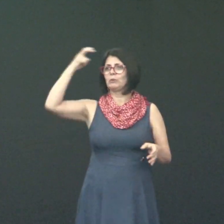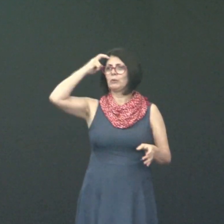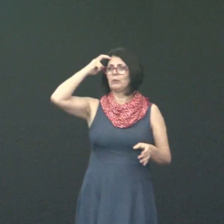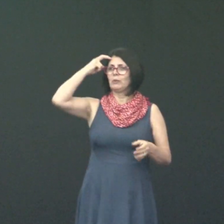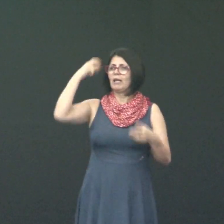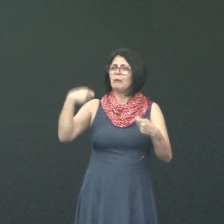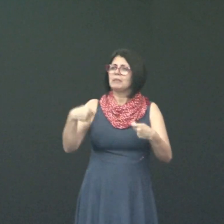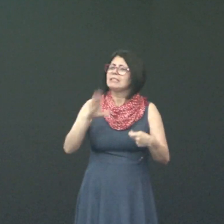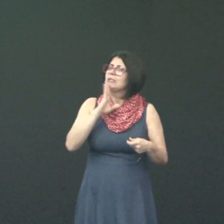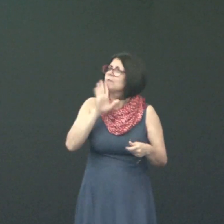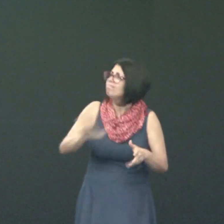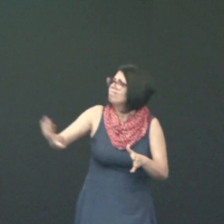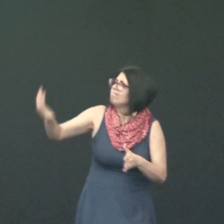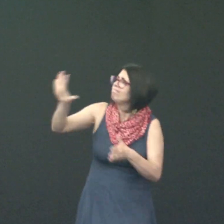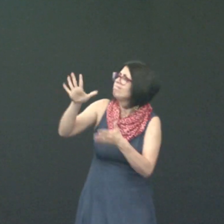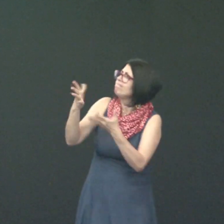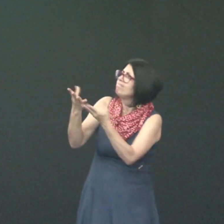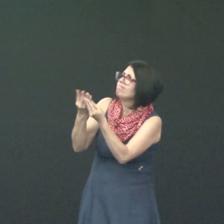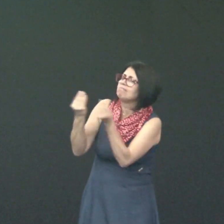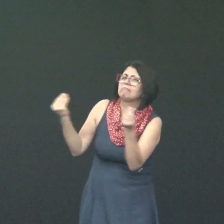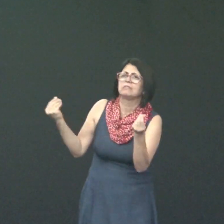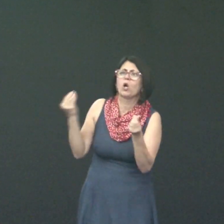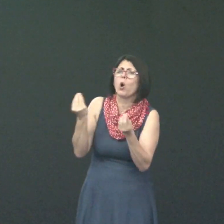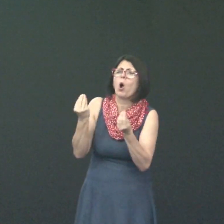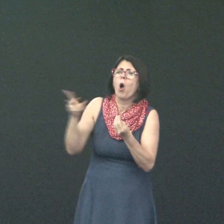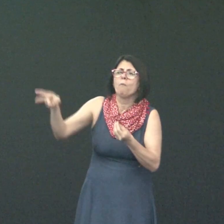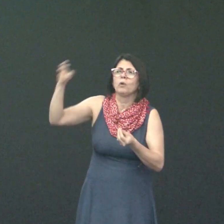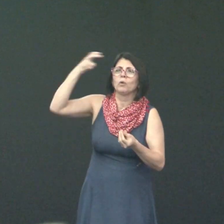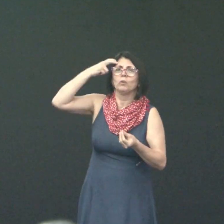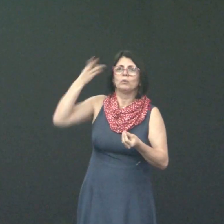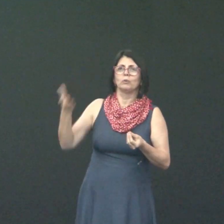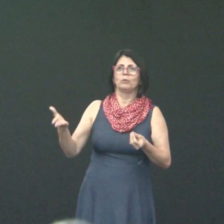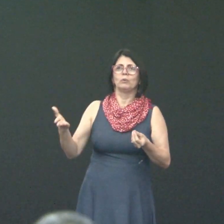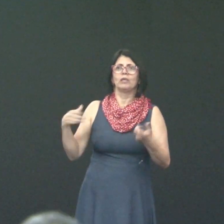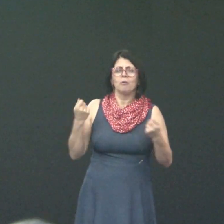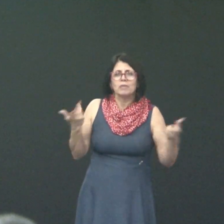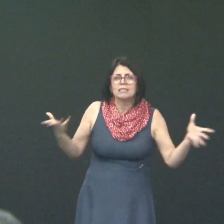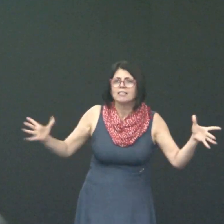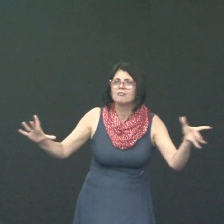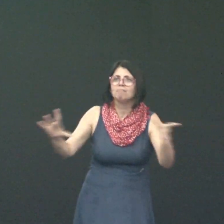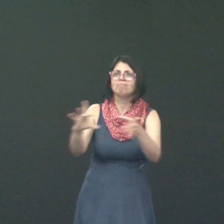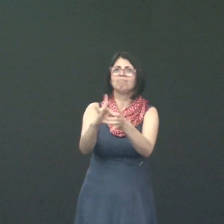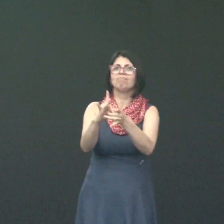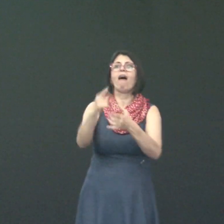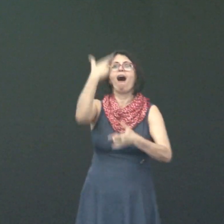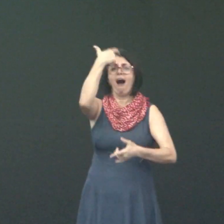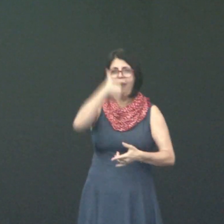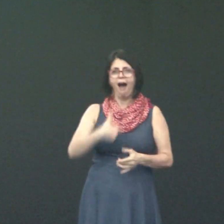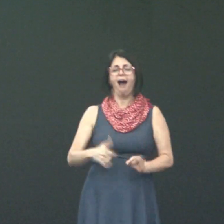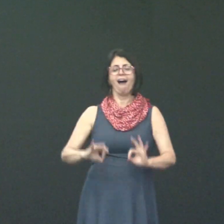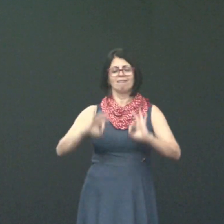conhecimento cultural, social com esse povo, com essa língua, isso fará com que eu tenha uma